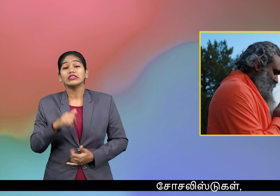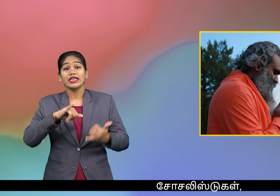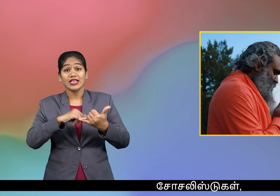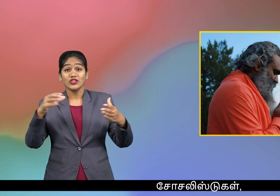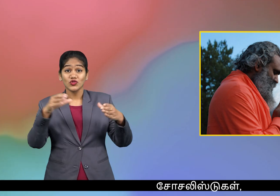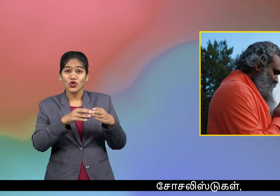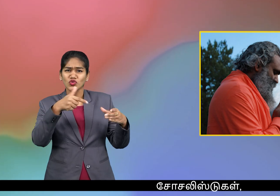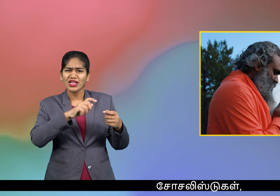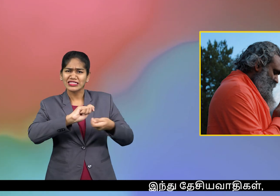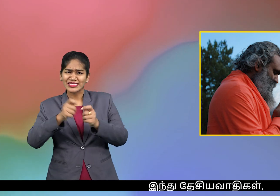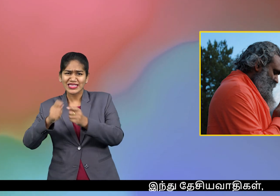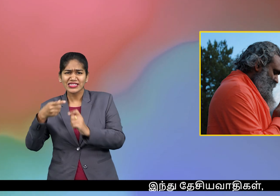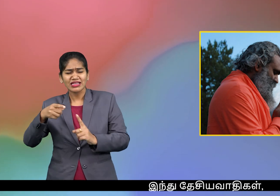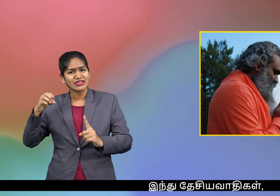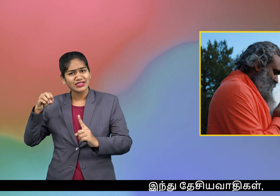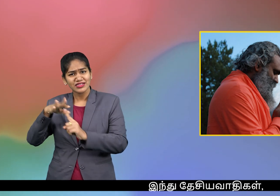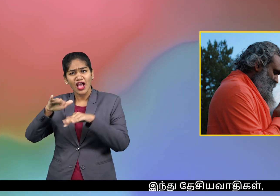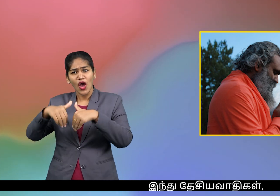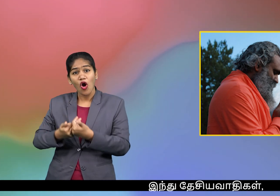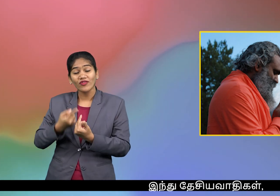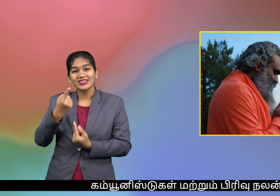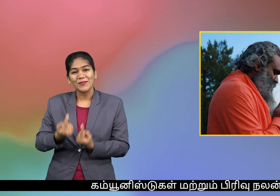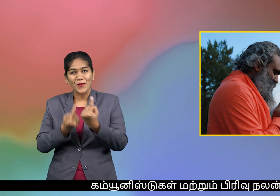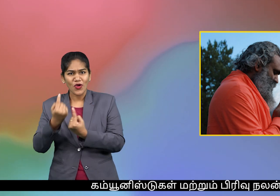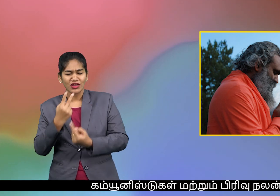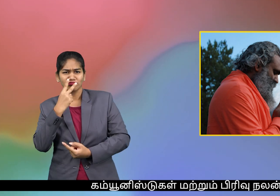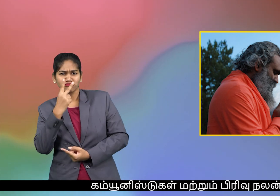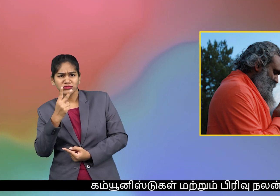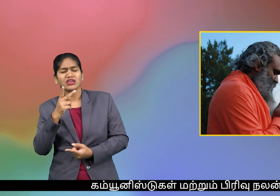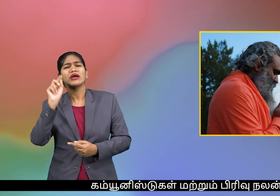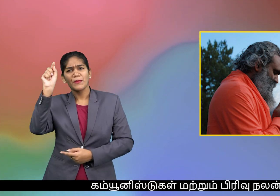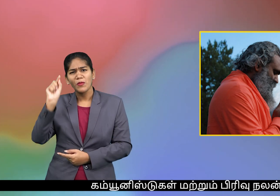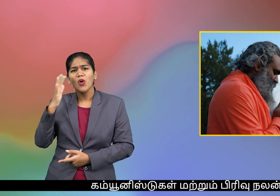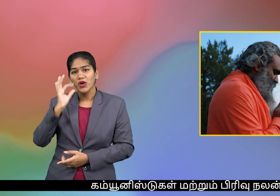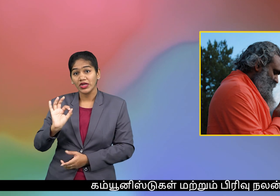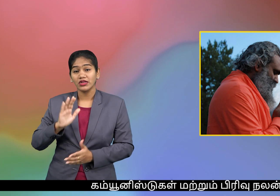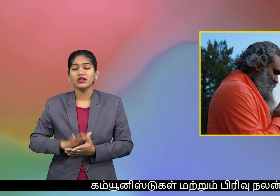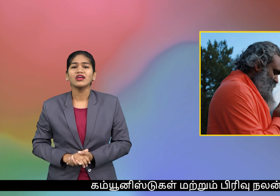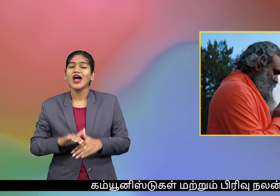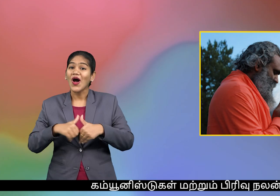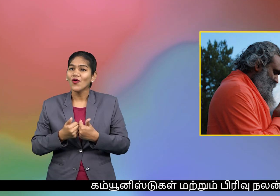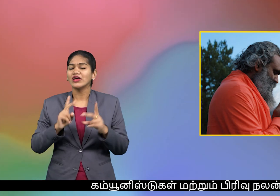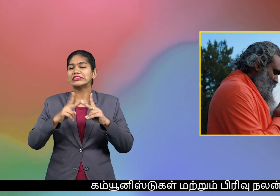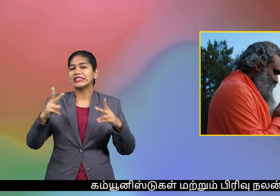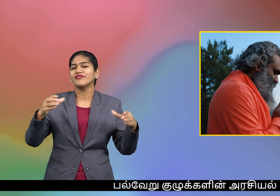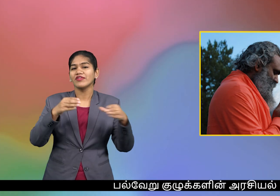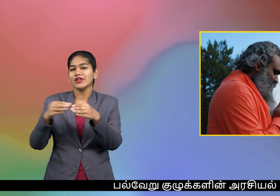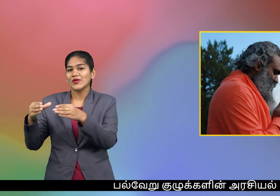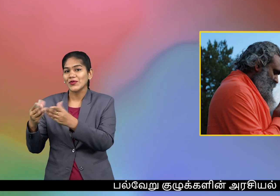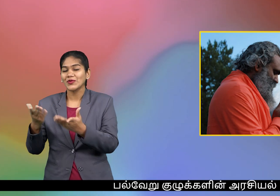சோசியலிஸ்டுகள், இந்து தேசியவாதிகள், கம்யூனிஸ்டுகள் மற்றும் பிரிவு நலன்கள் போன்ற பல்வேறு